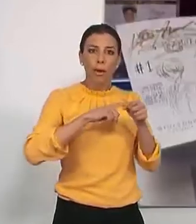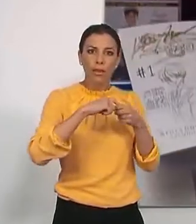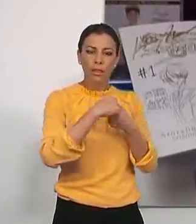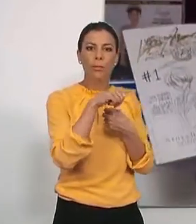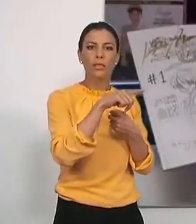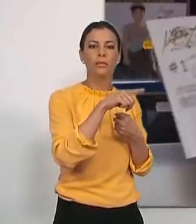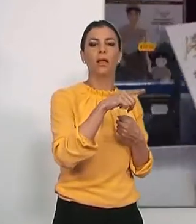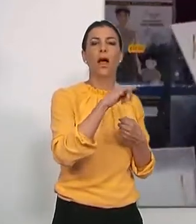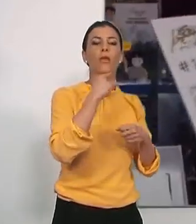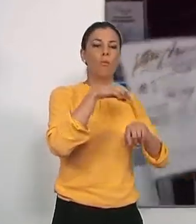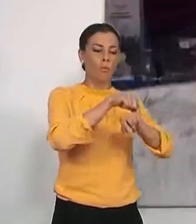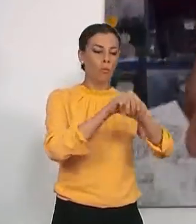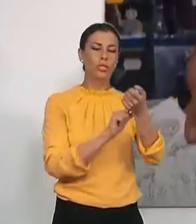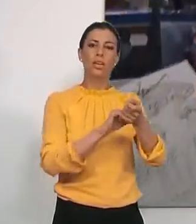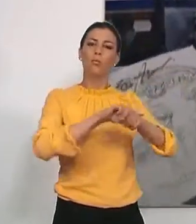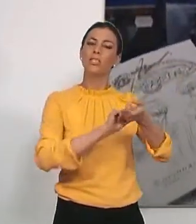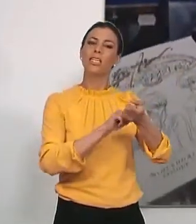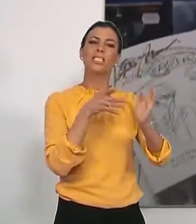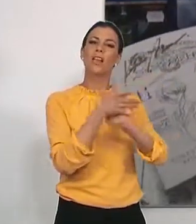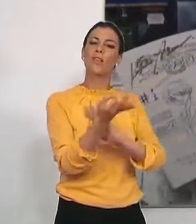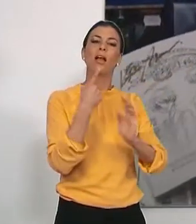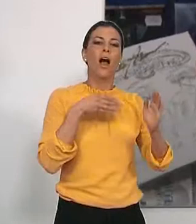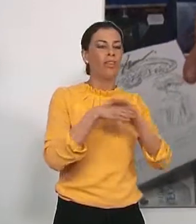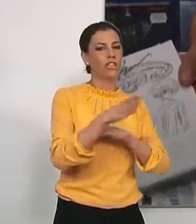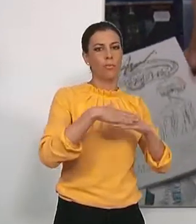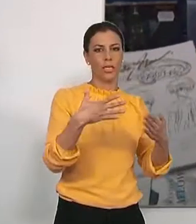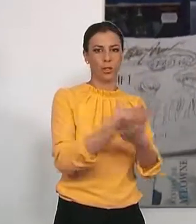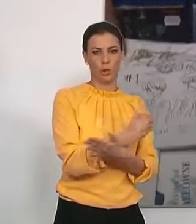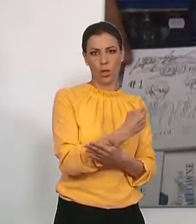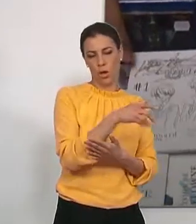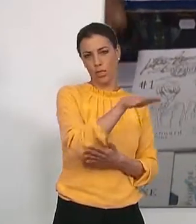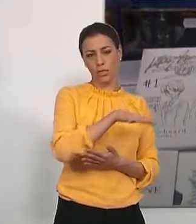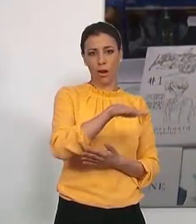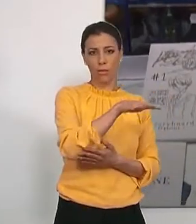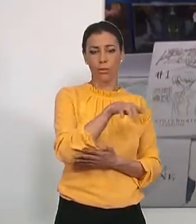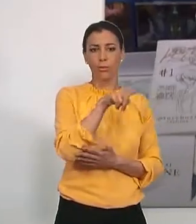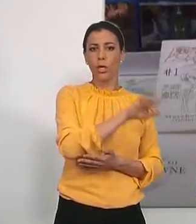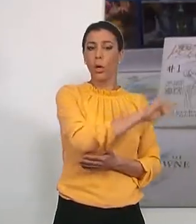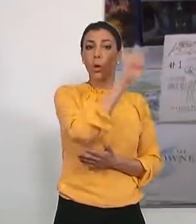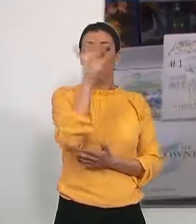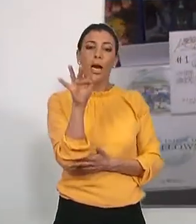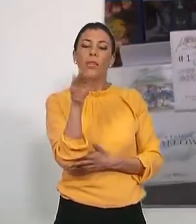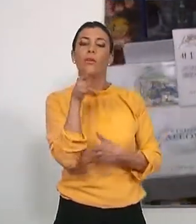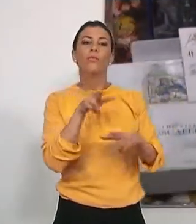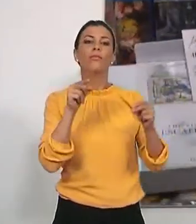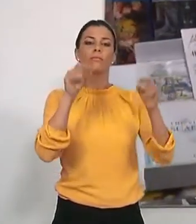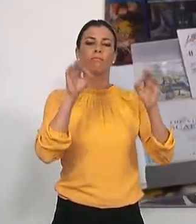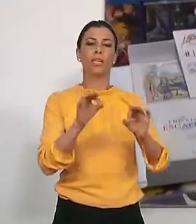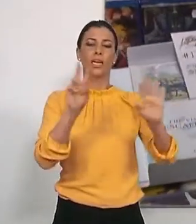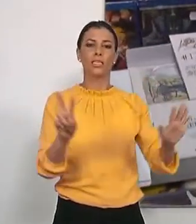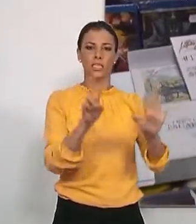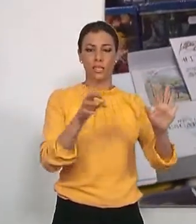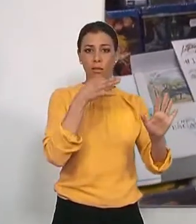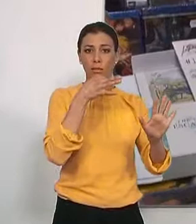que cada participante recibirá una pulsera que le permitirá el acceso a las instalaciones la jornada culminará